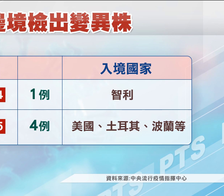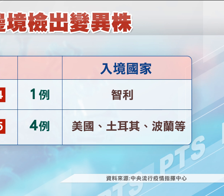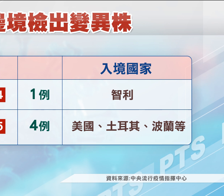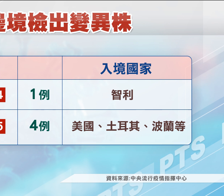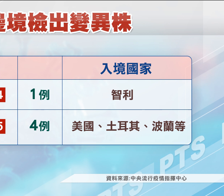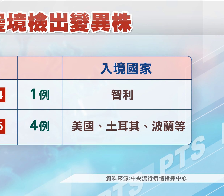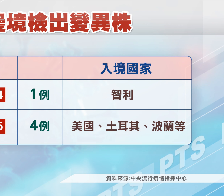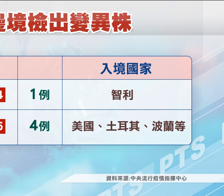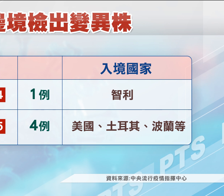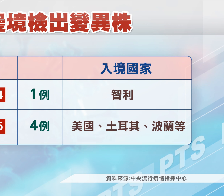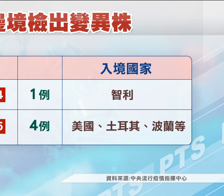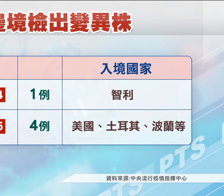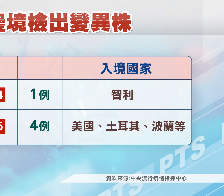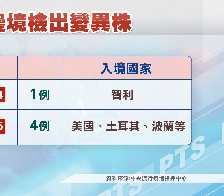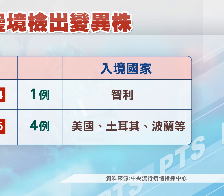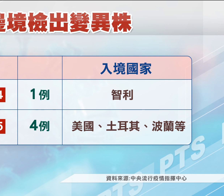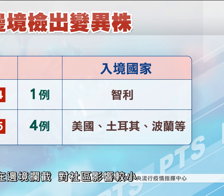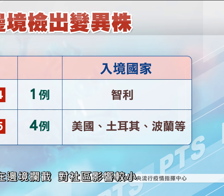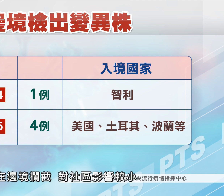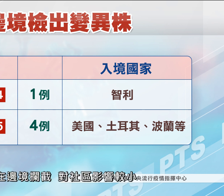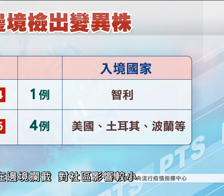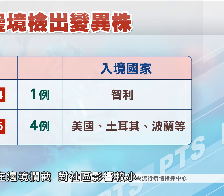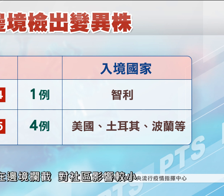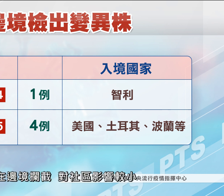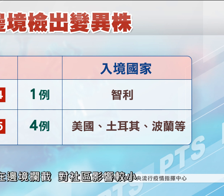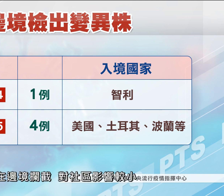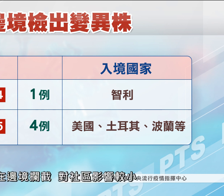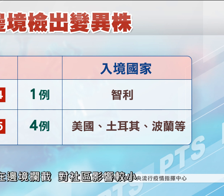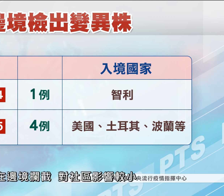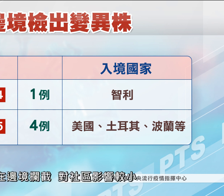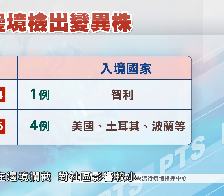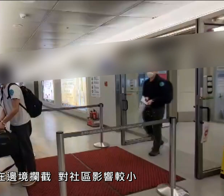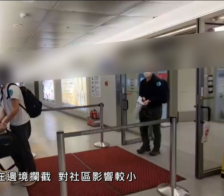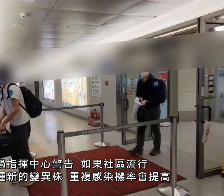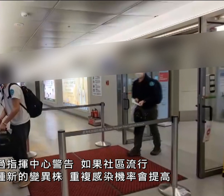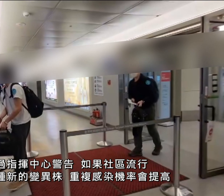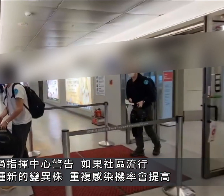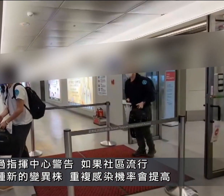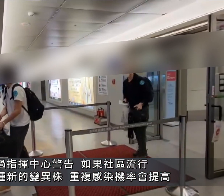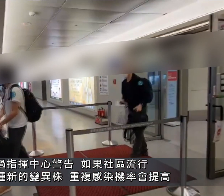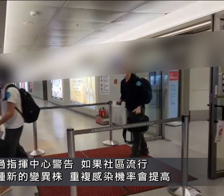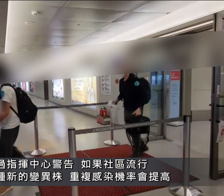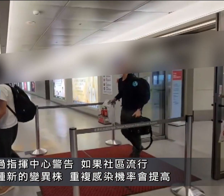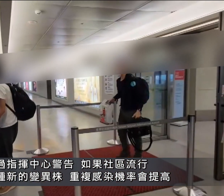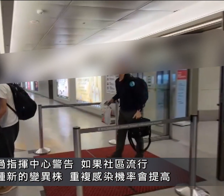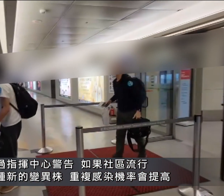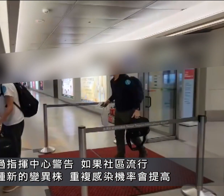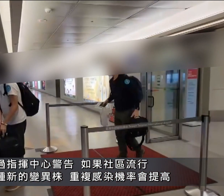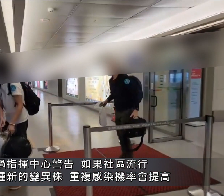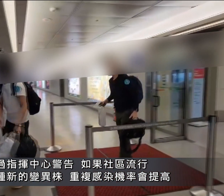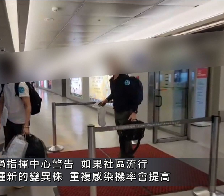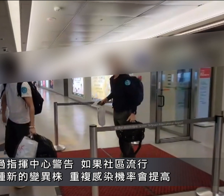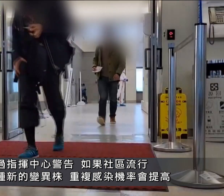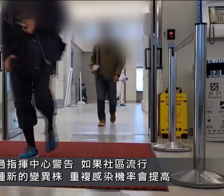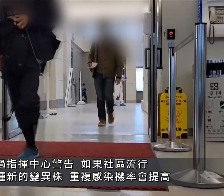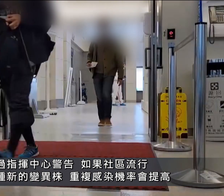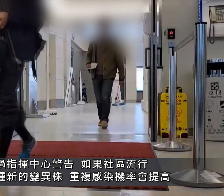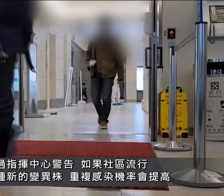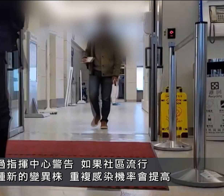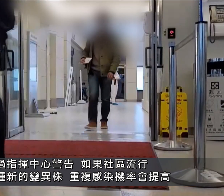例 BA.5， 都在边境拦截，对社区影响较小。不过，指挥中心警告，如果社区流行这种新的变异株，重